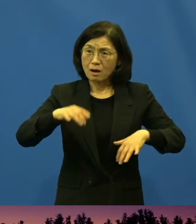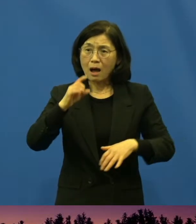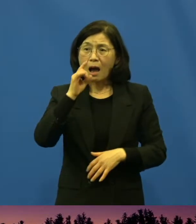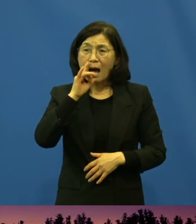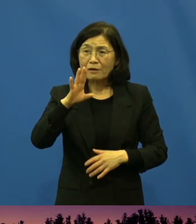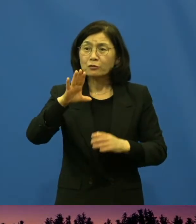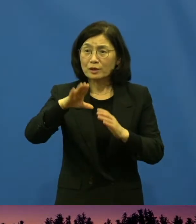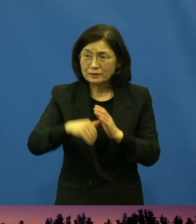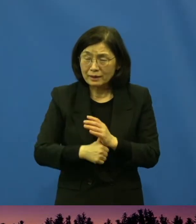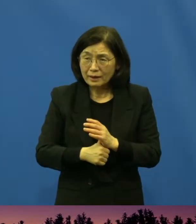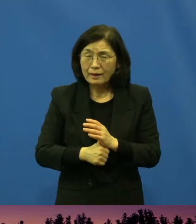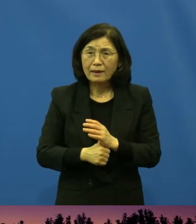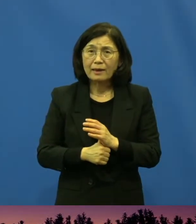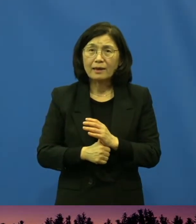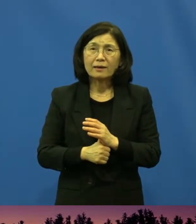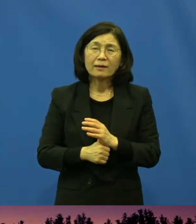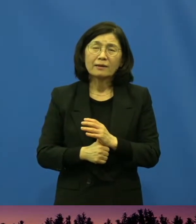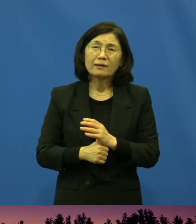은혜 받고 그 말씀대로